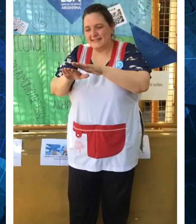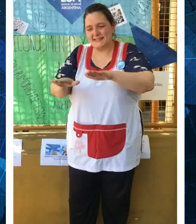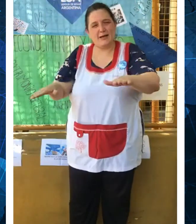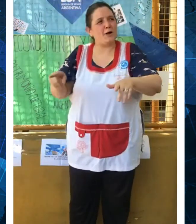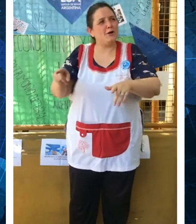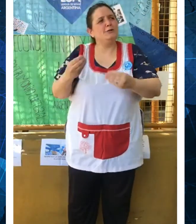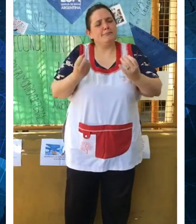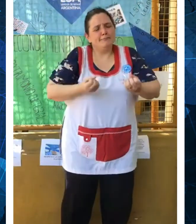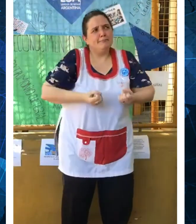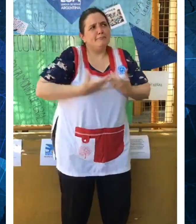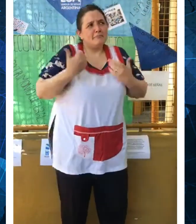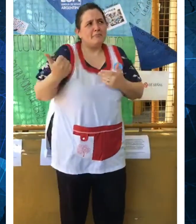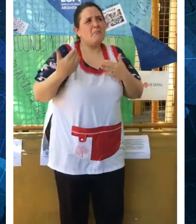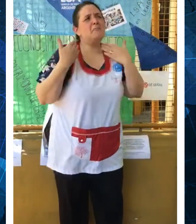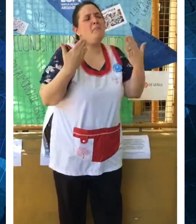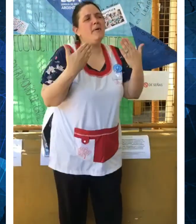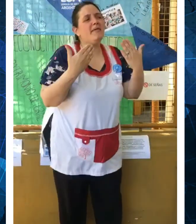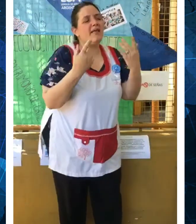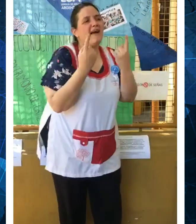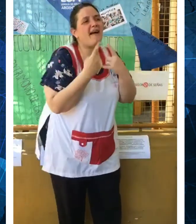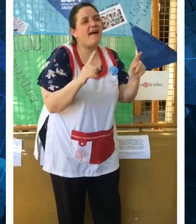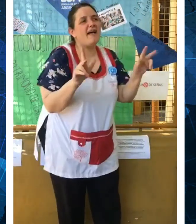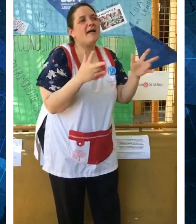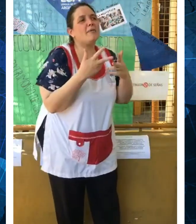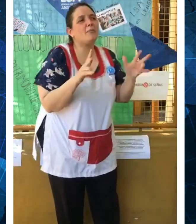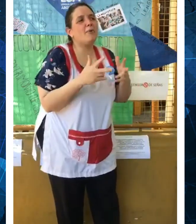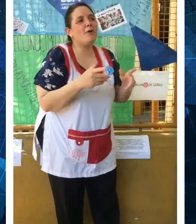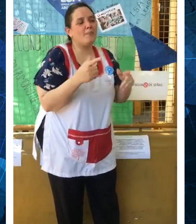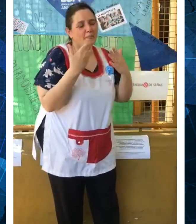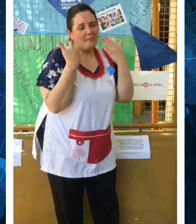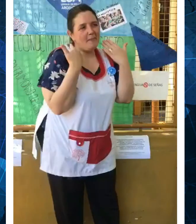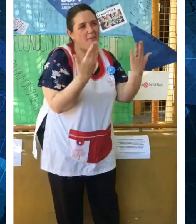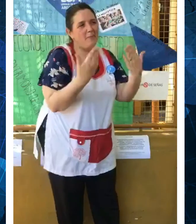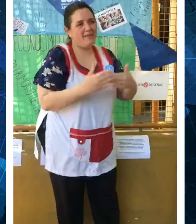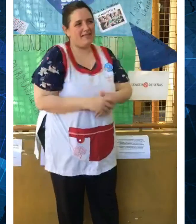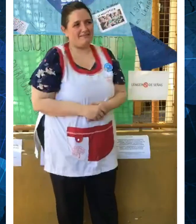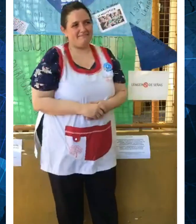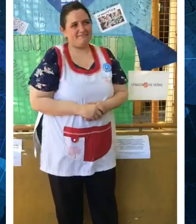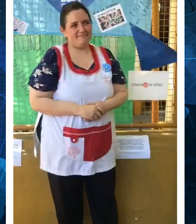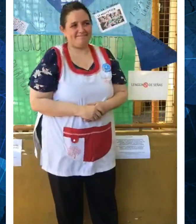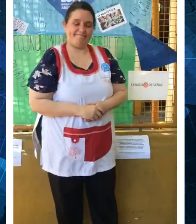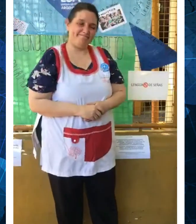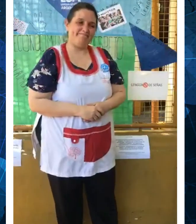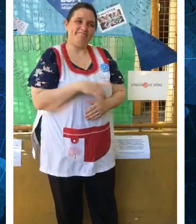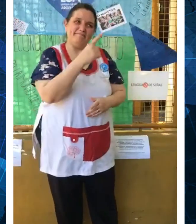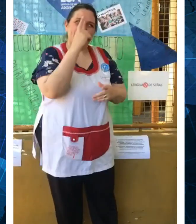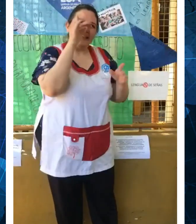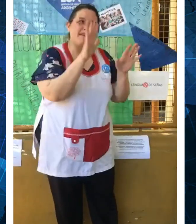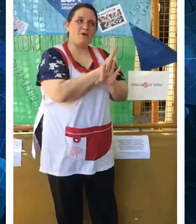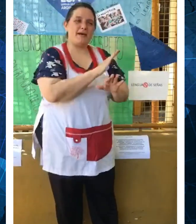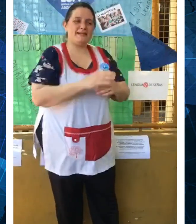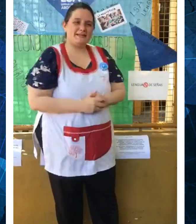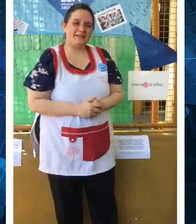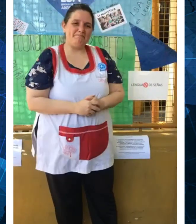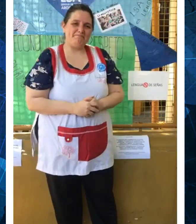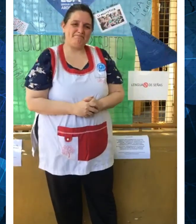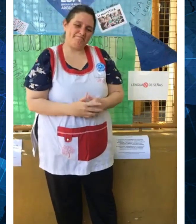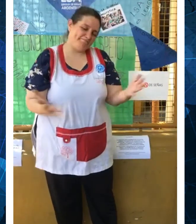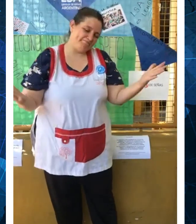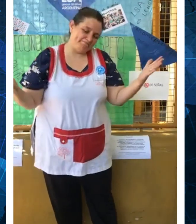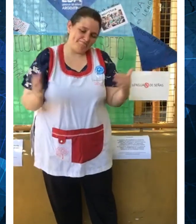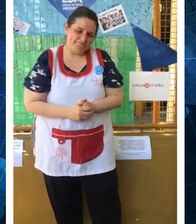adultos, vea a los niños y niñas sordos, que ellos pudieron en su lengua cantar el